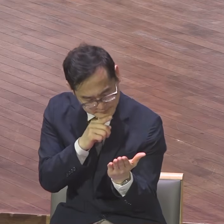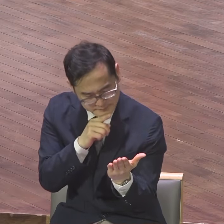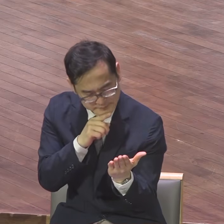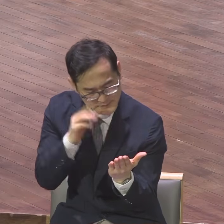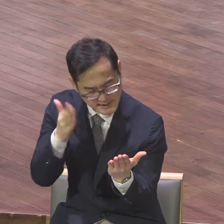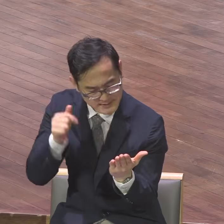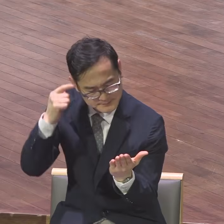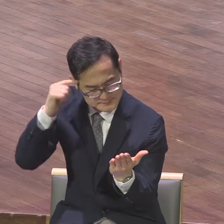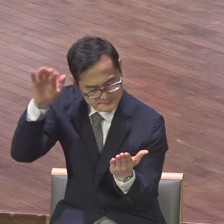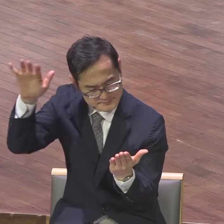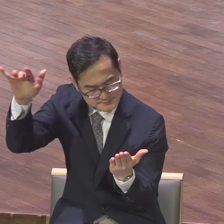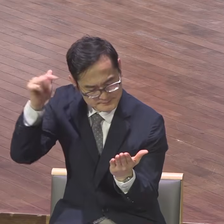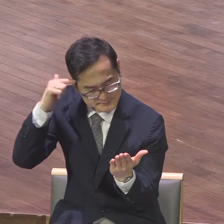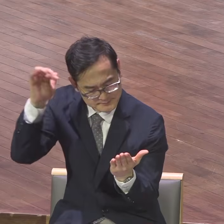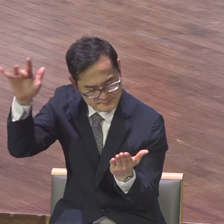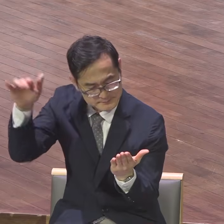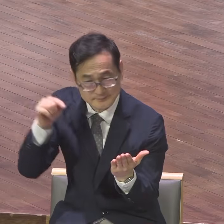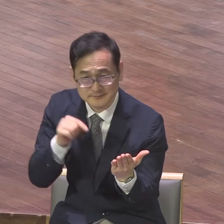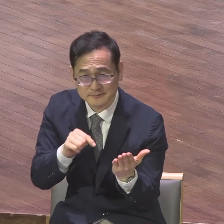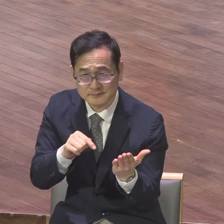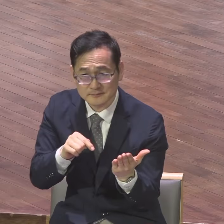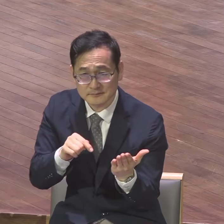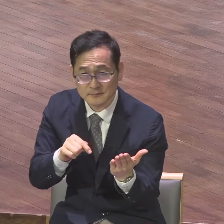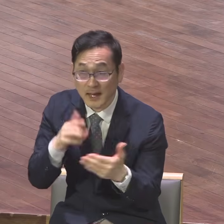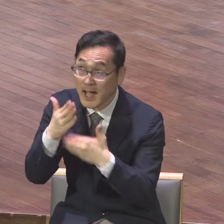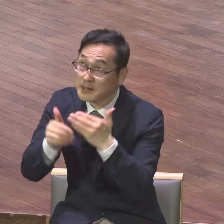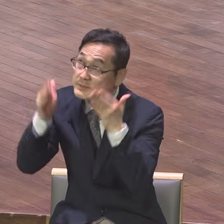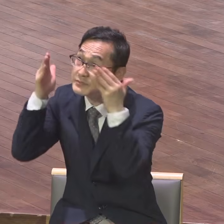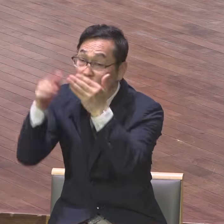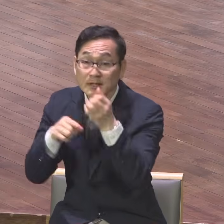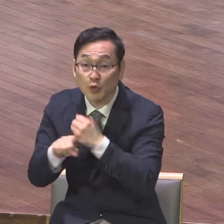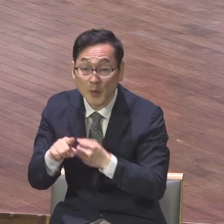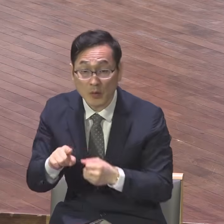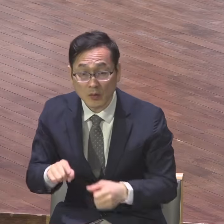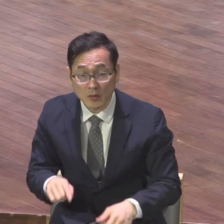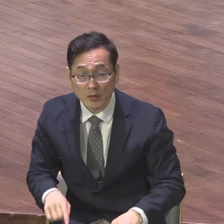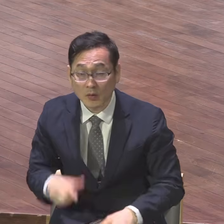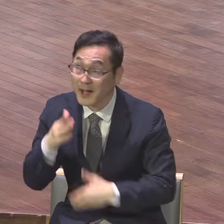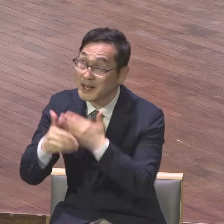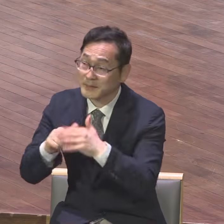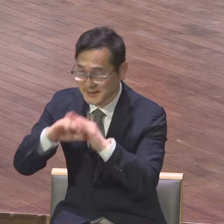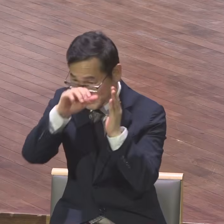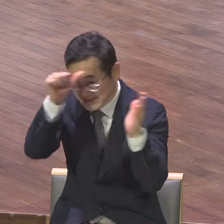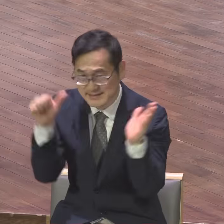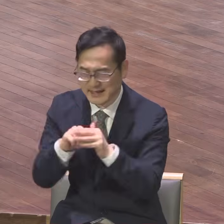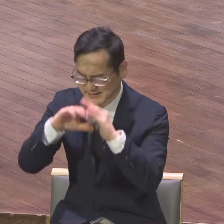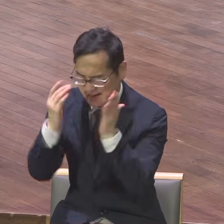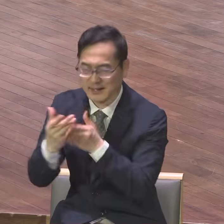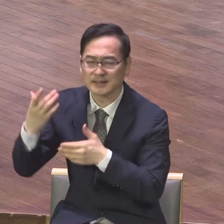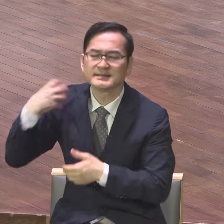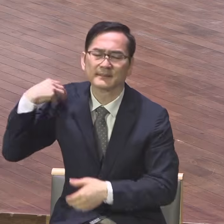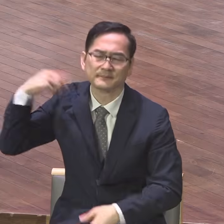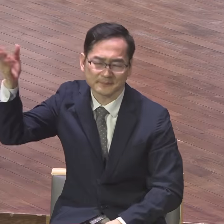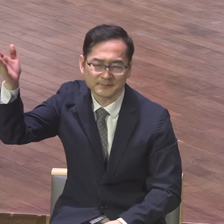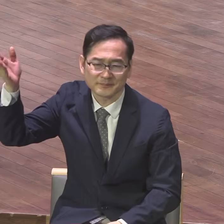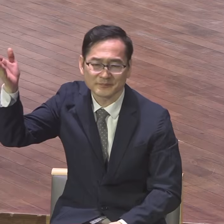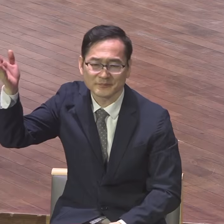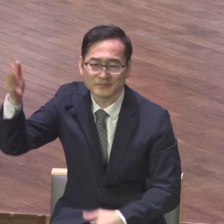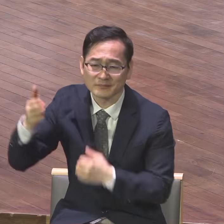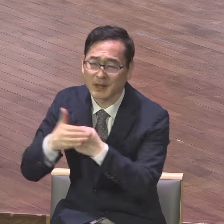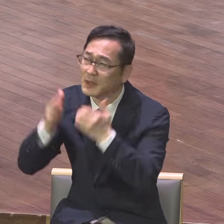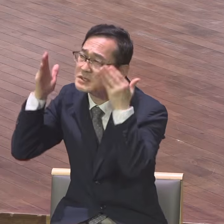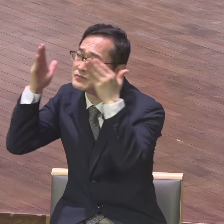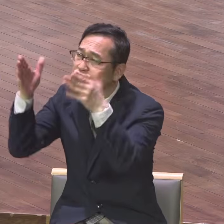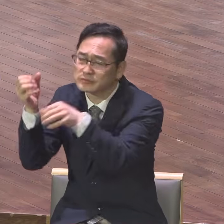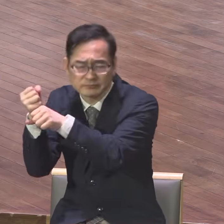다 하나님께서 그 삶을 책임져 주신다. 매주일 강단에 선포되는 말씀 있죠.